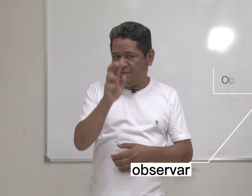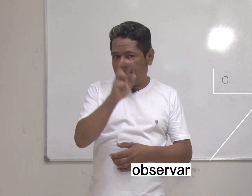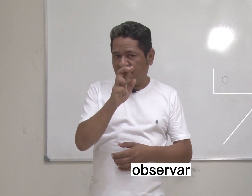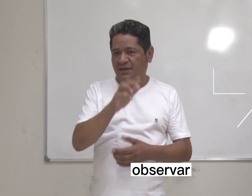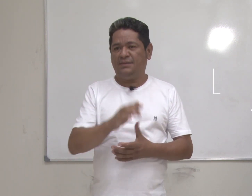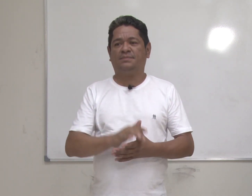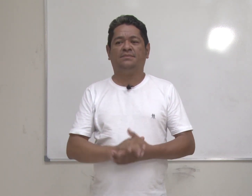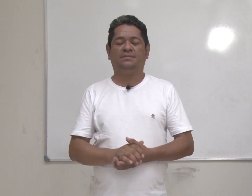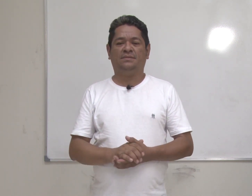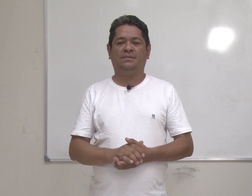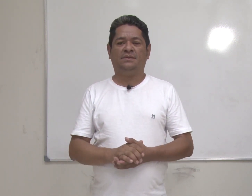observar,